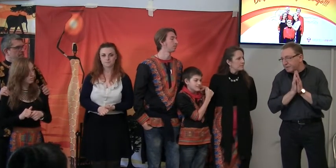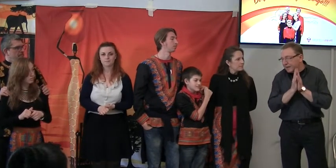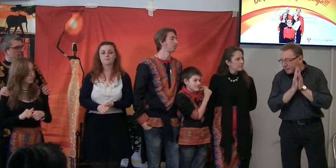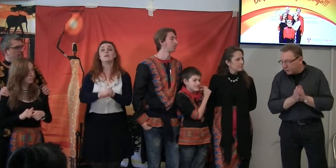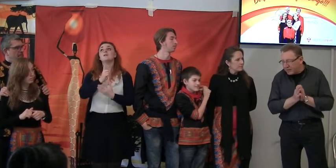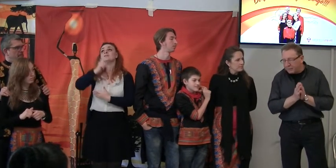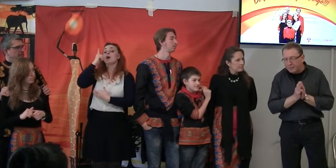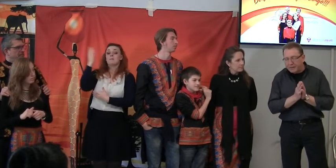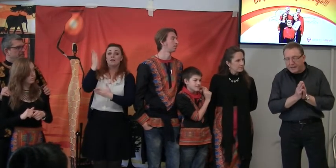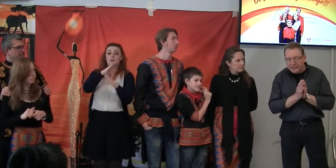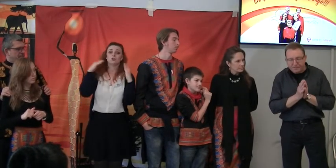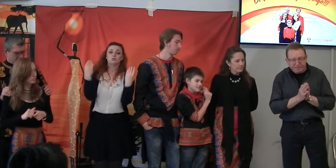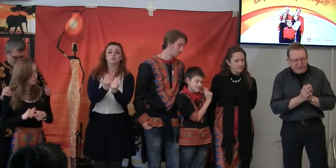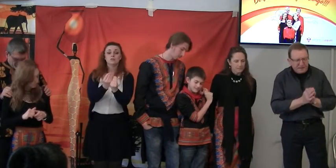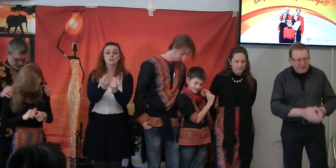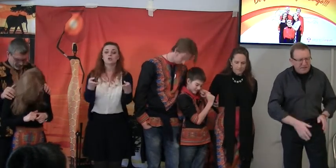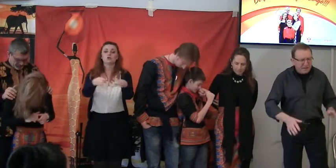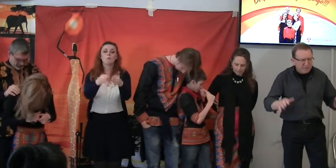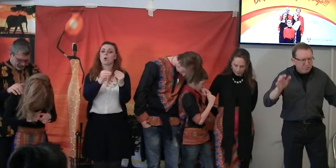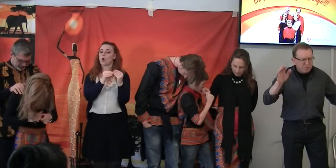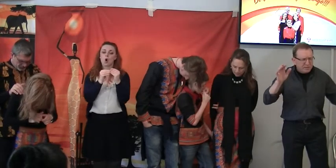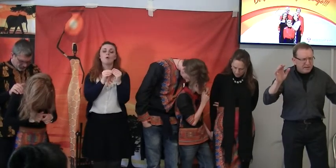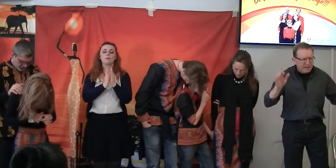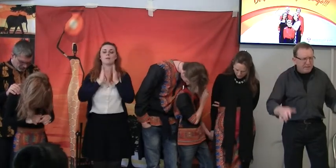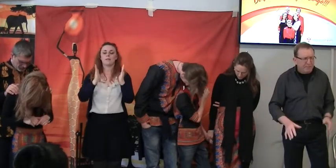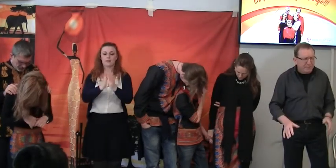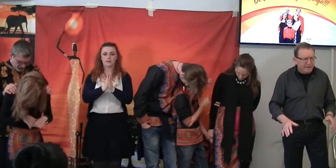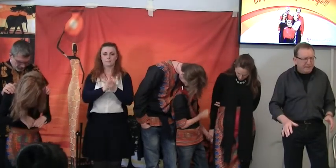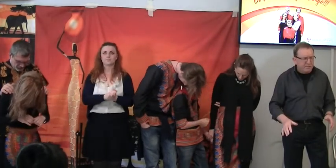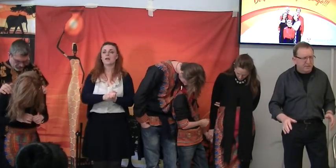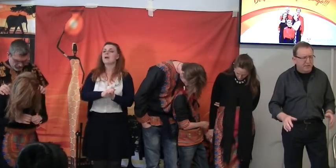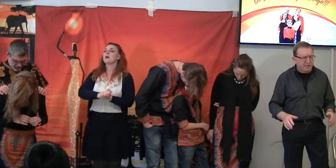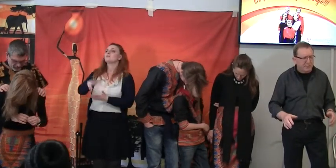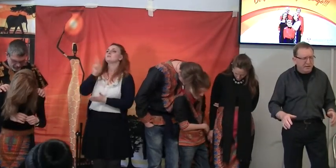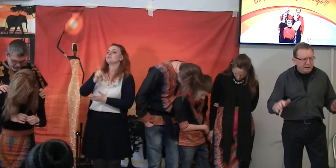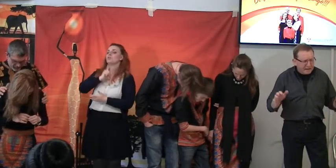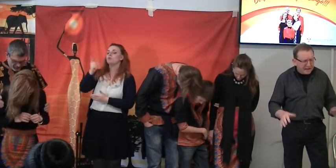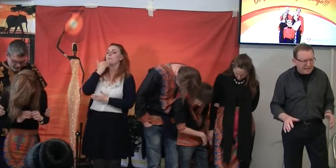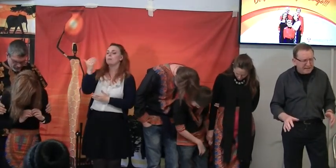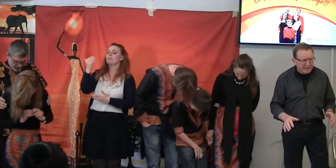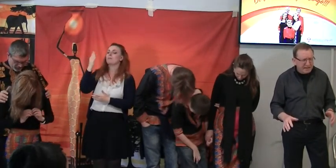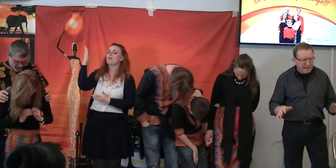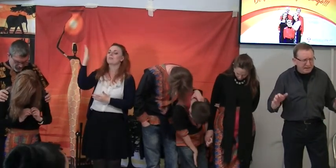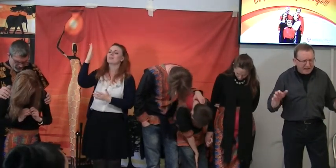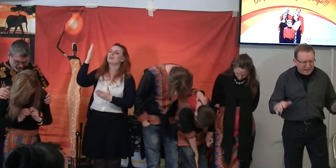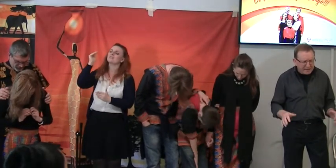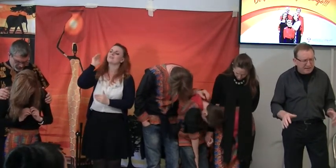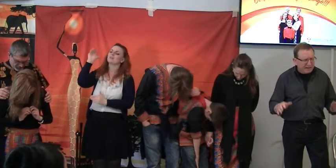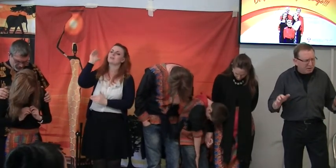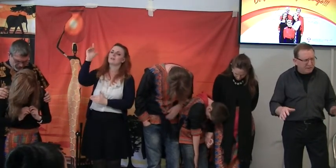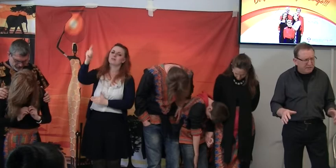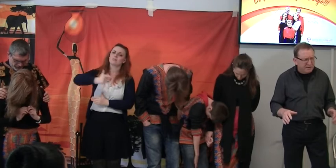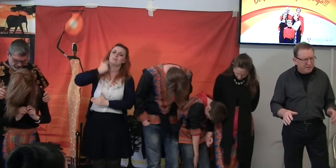ci benedica, chiudiamo in preghiera. Signore, che tu sia benedetto in eterno. Grazie delle